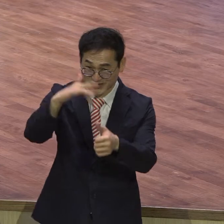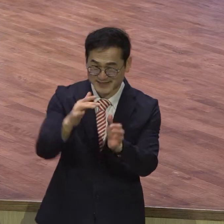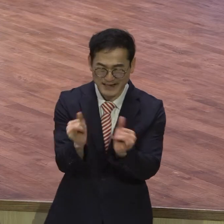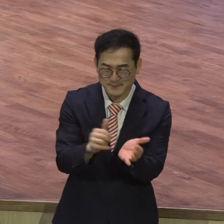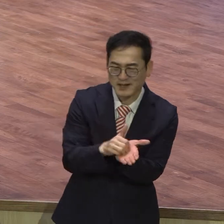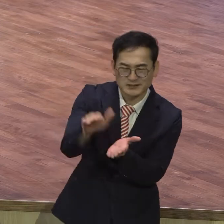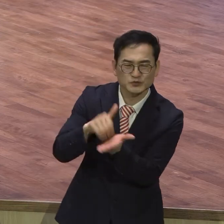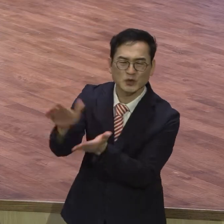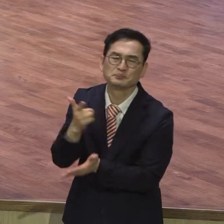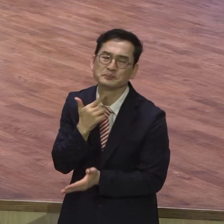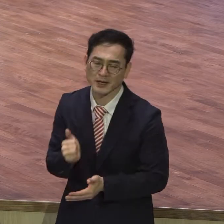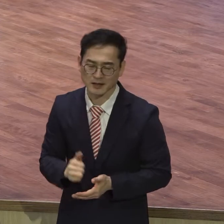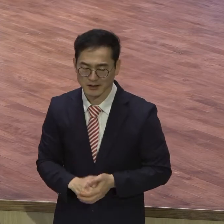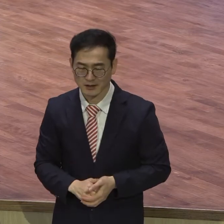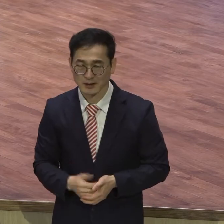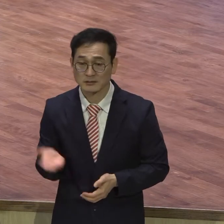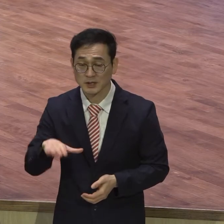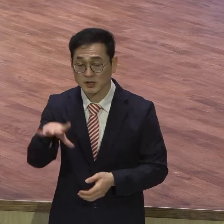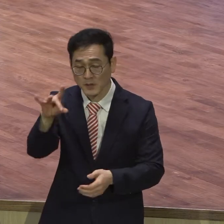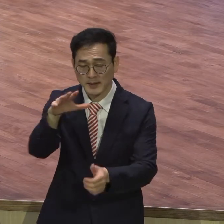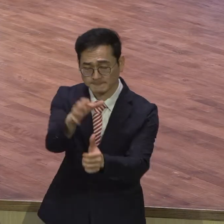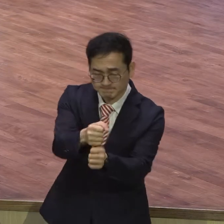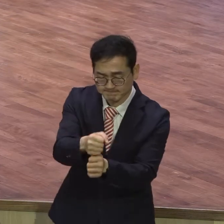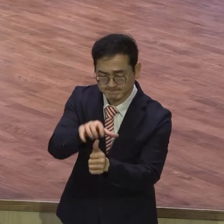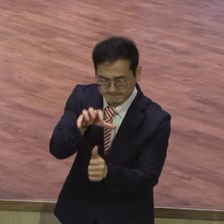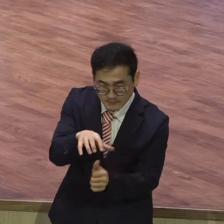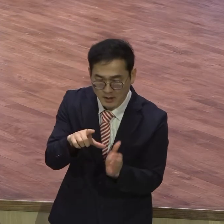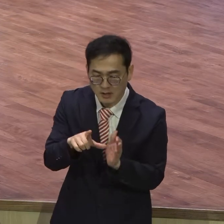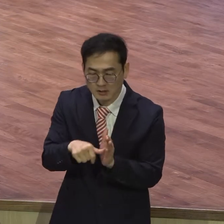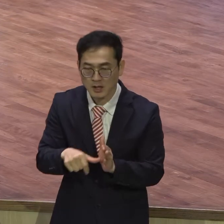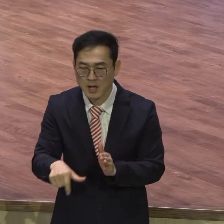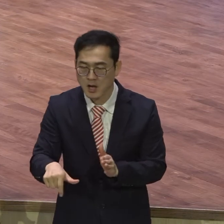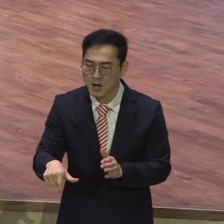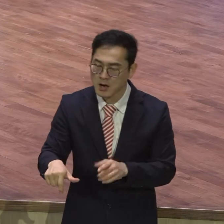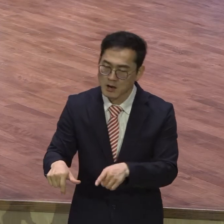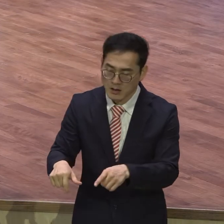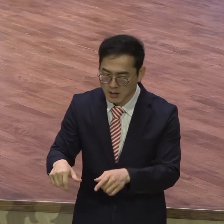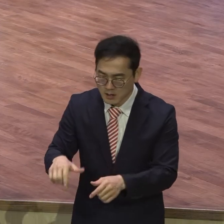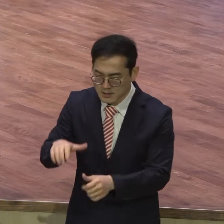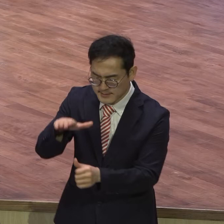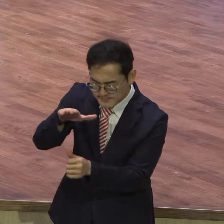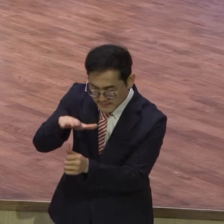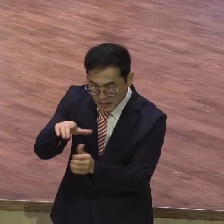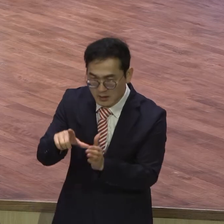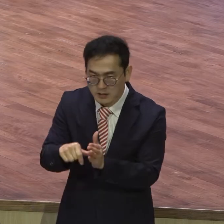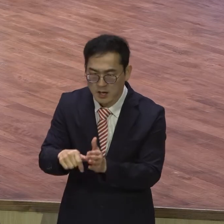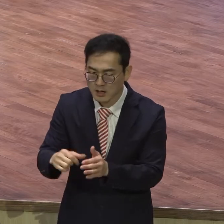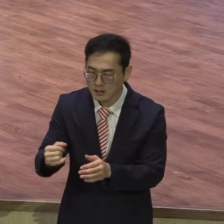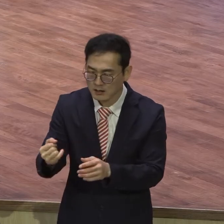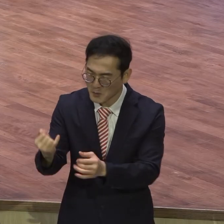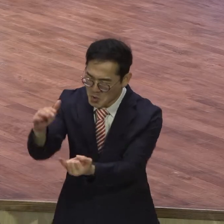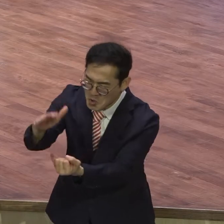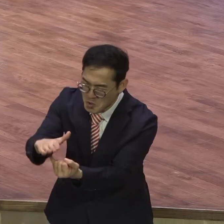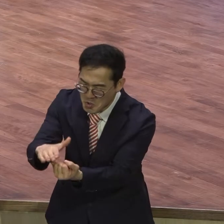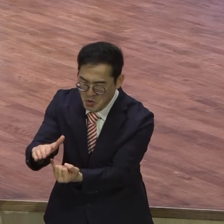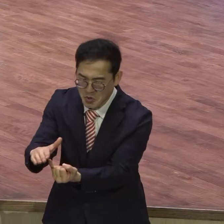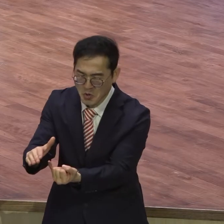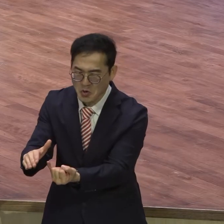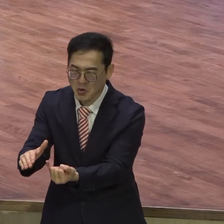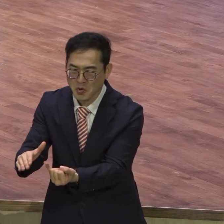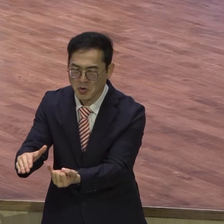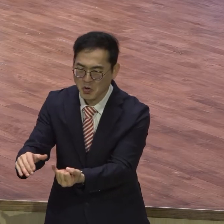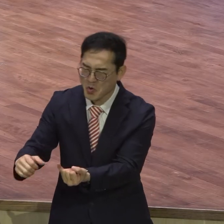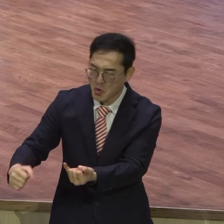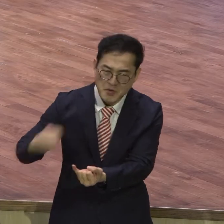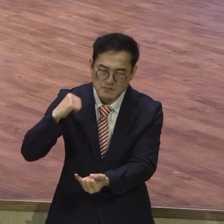쫓아낸는데 얼마나 힘이 센지 아이고 조그마한 천여 아이가 버투는데 내가 감당을 못할 만큼 그래서 수근을 가지고 목을 딱